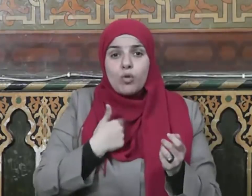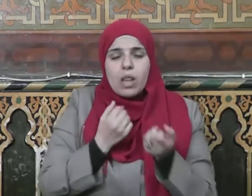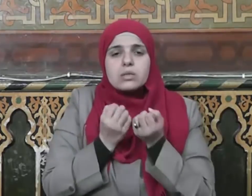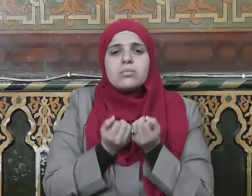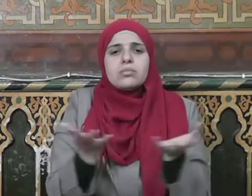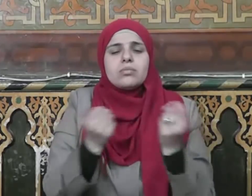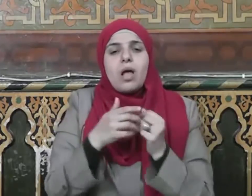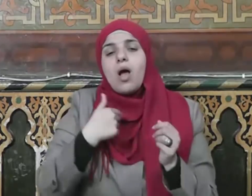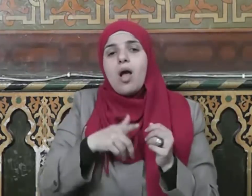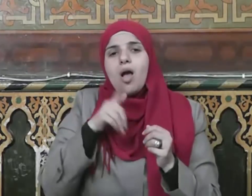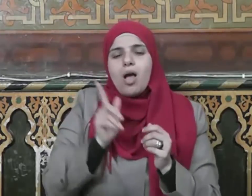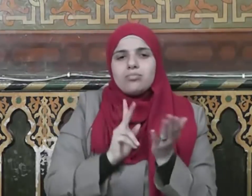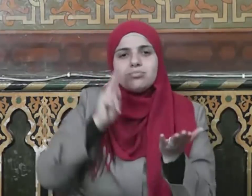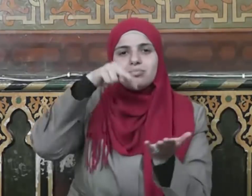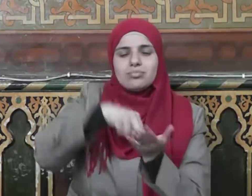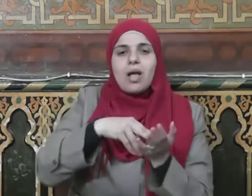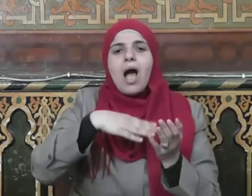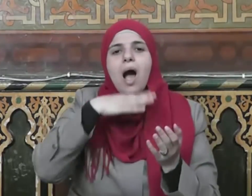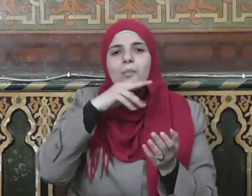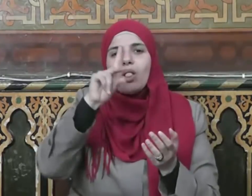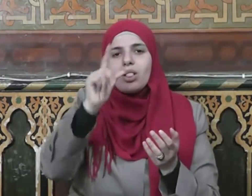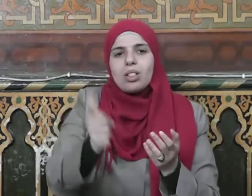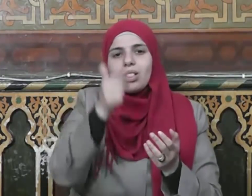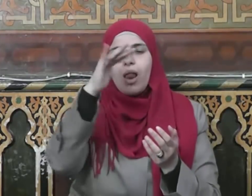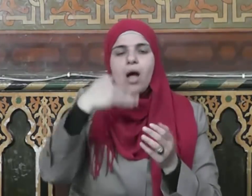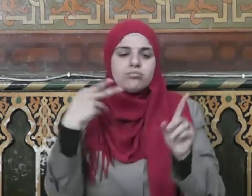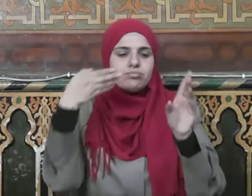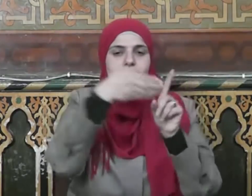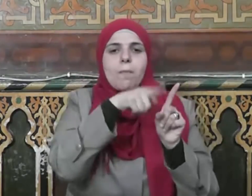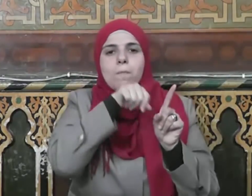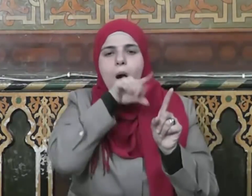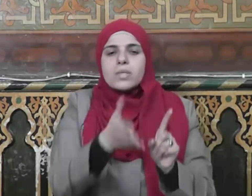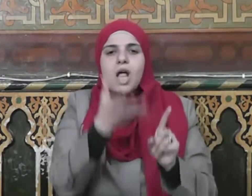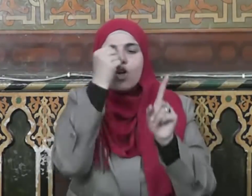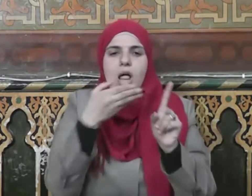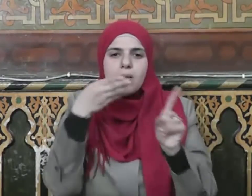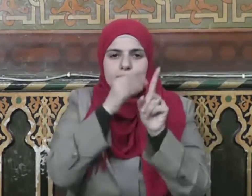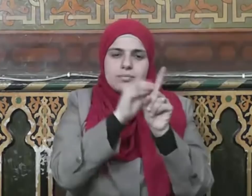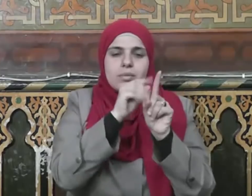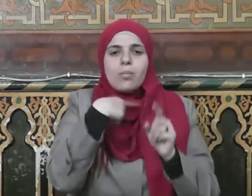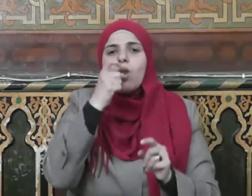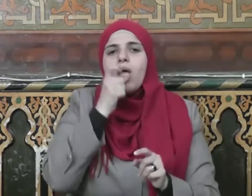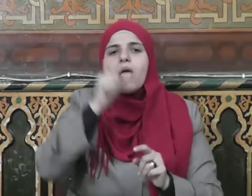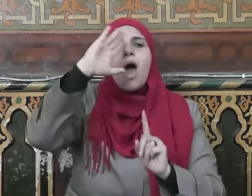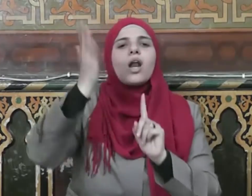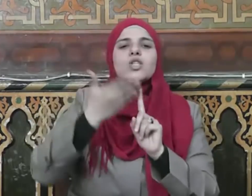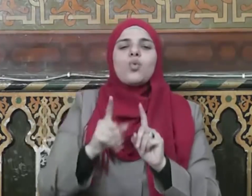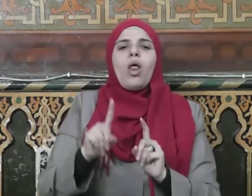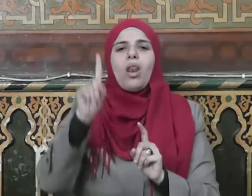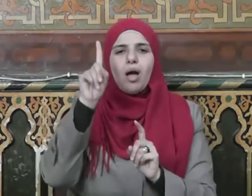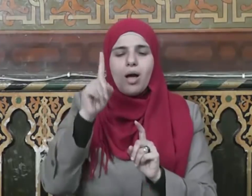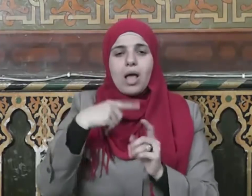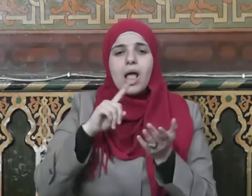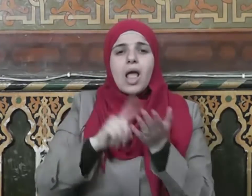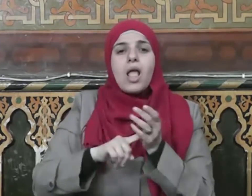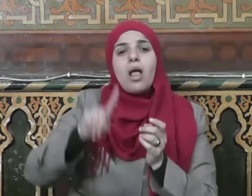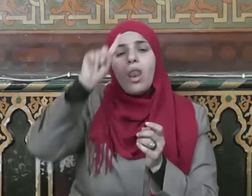طلحة إلى رسول الله صلى الله عليه وسلم فقال: يا رسول الله، إن الله تعالى